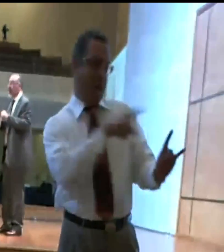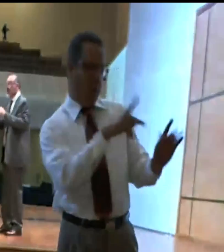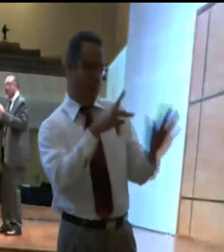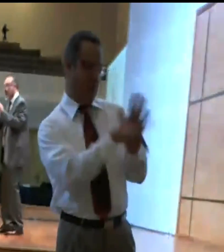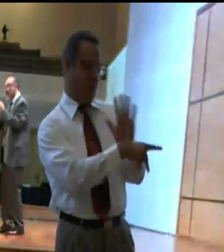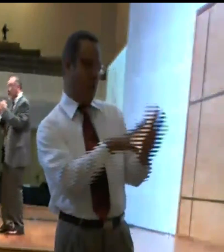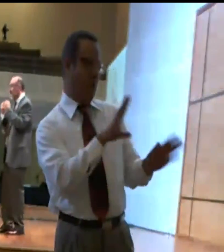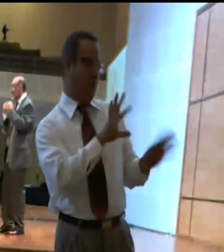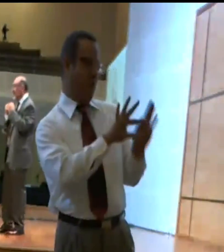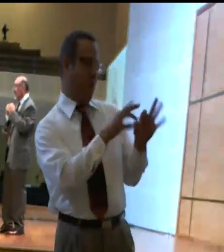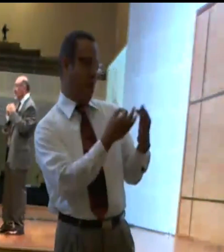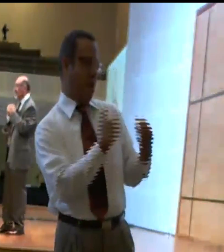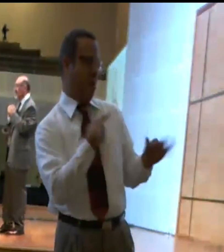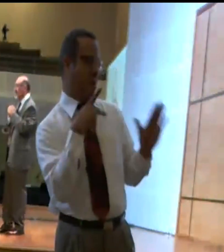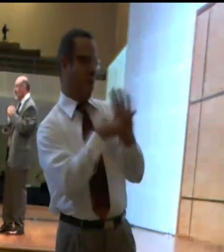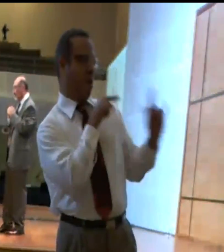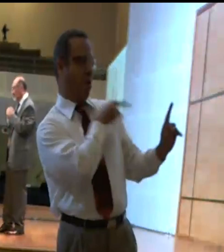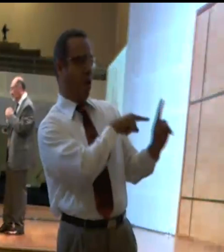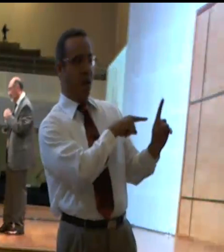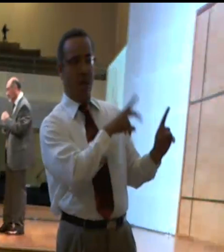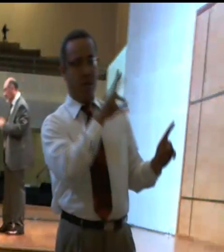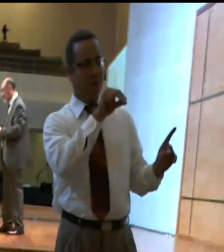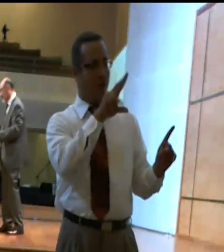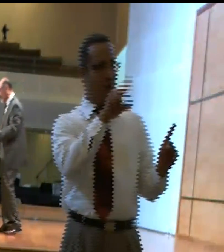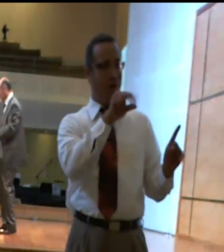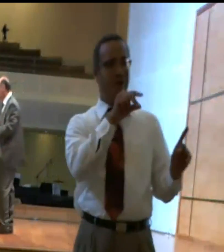pero yo quiero que me traten a mí con misericordia.